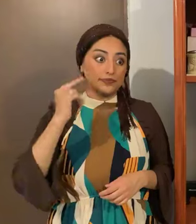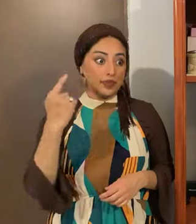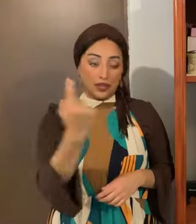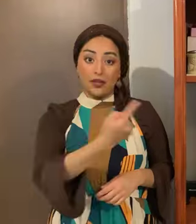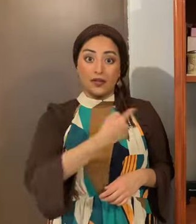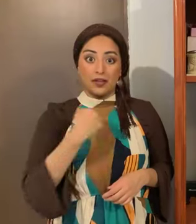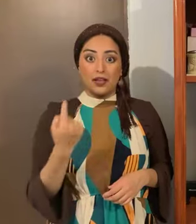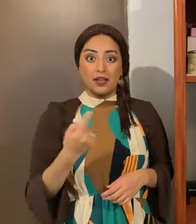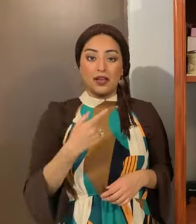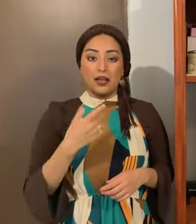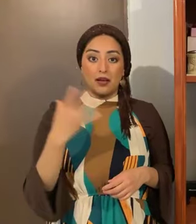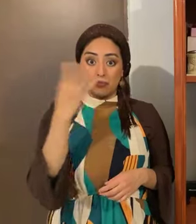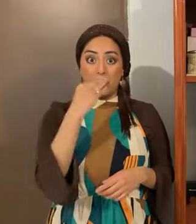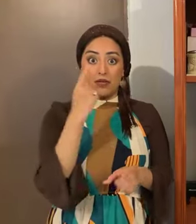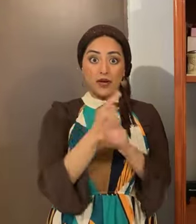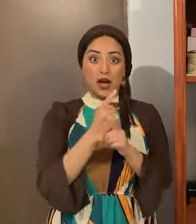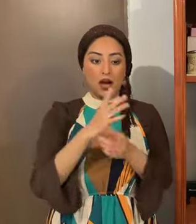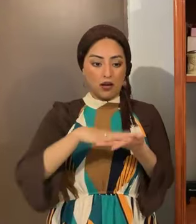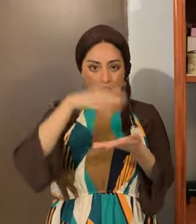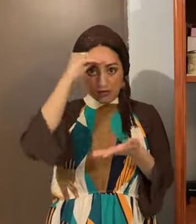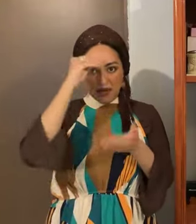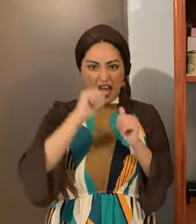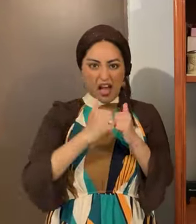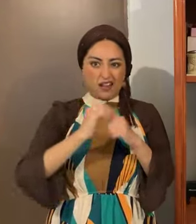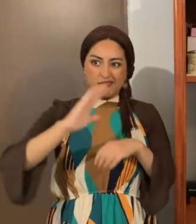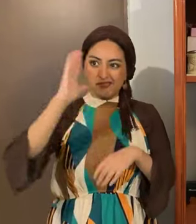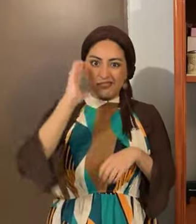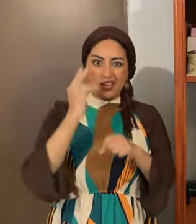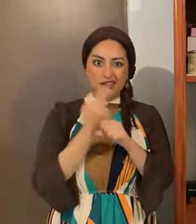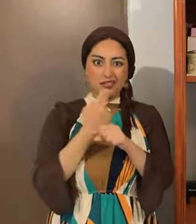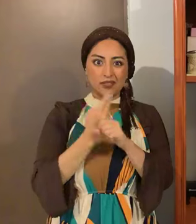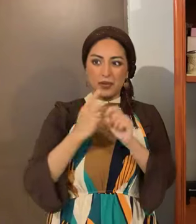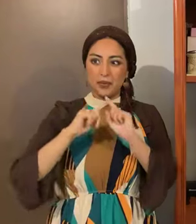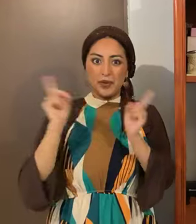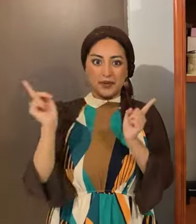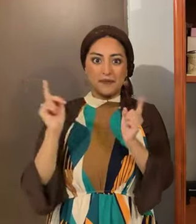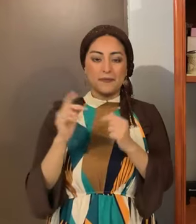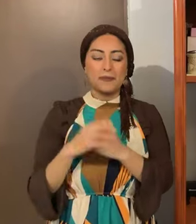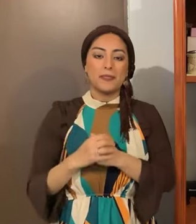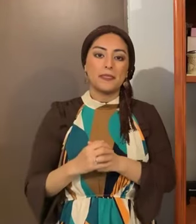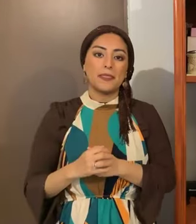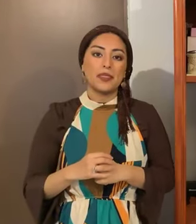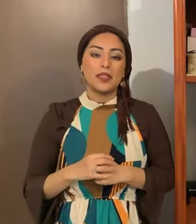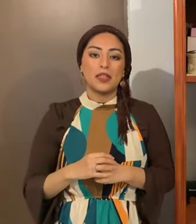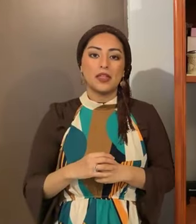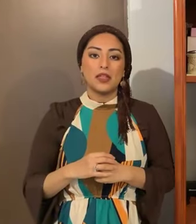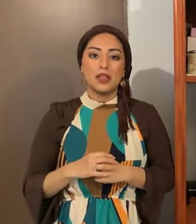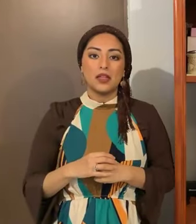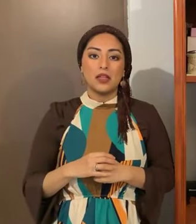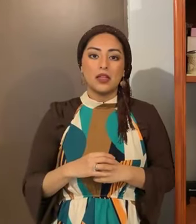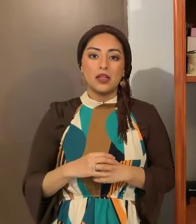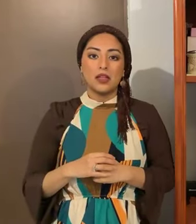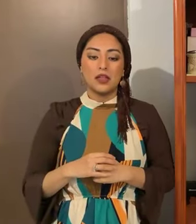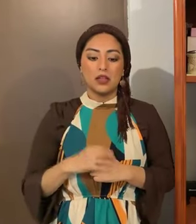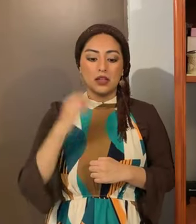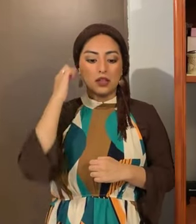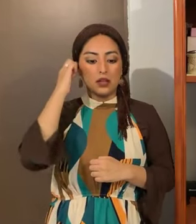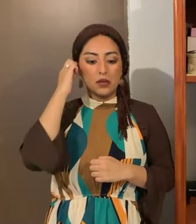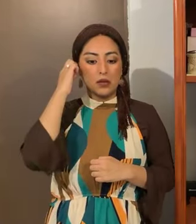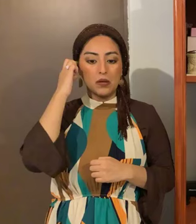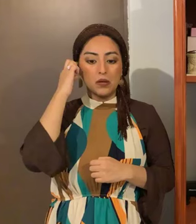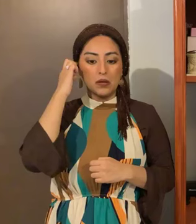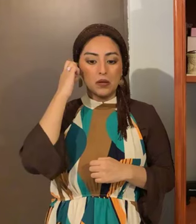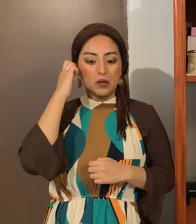de cómo eran estos instrumentos, ¿verdad? Digo, como al principio mencionaba, tenemos instrumentos o